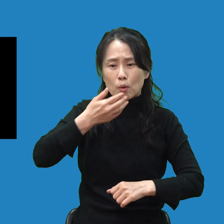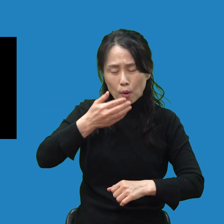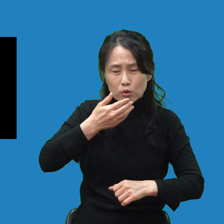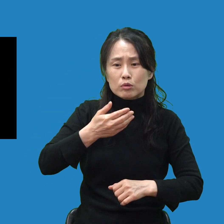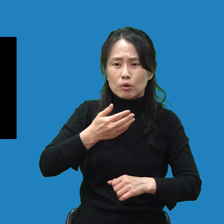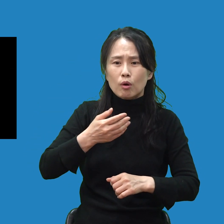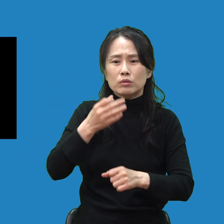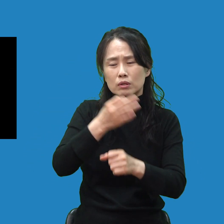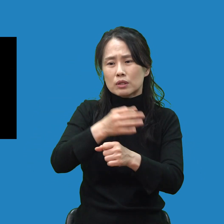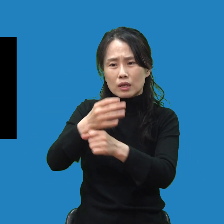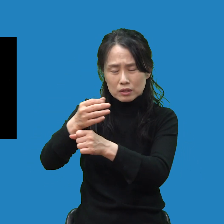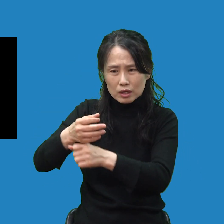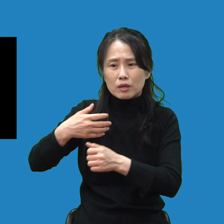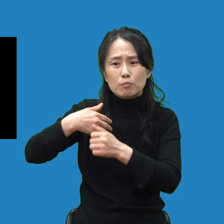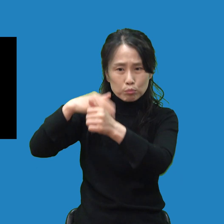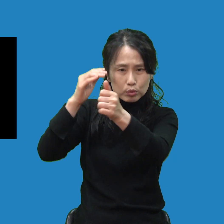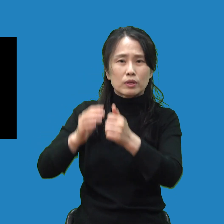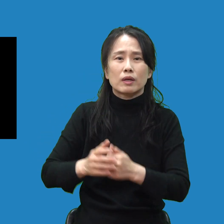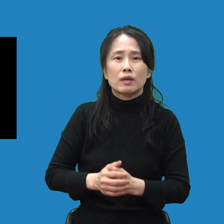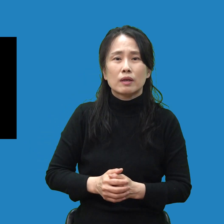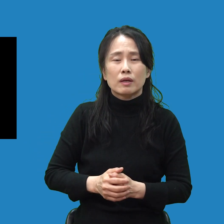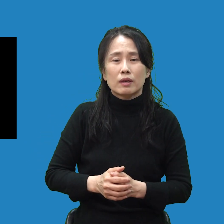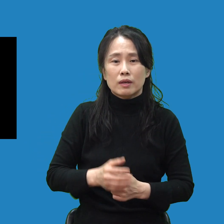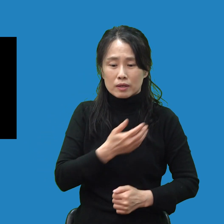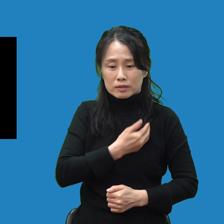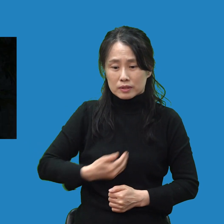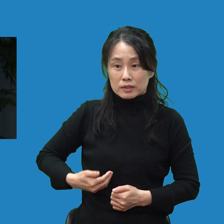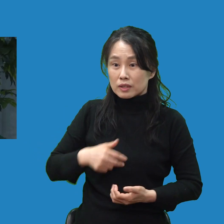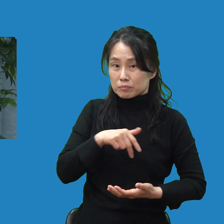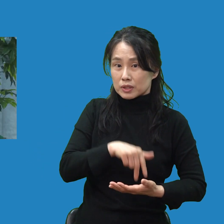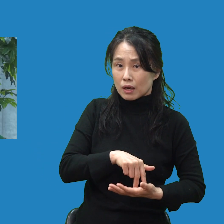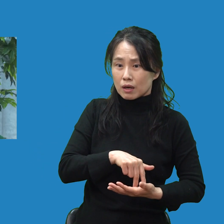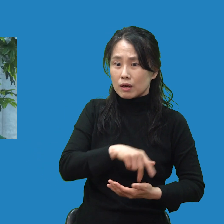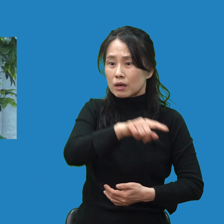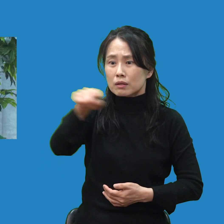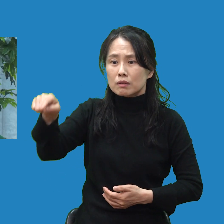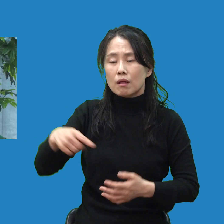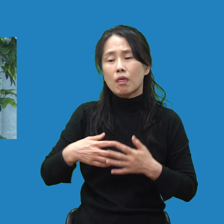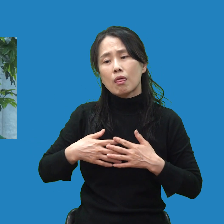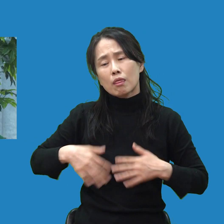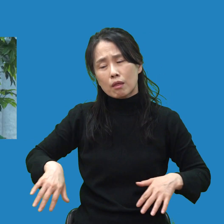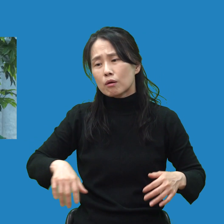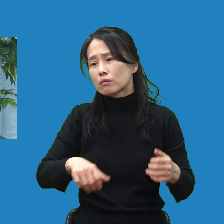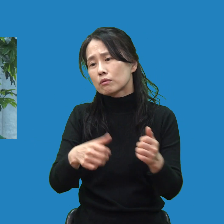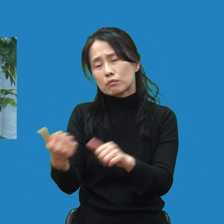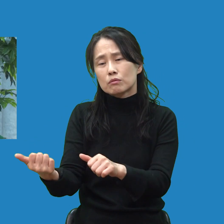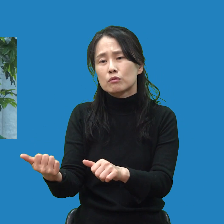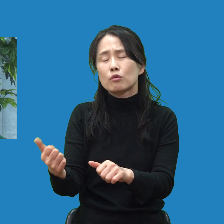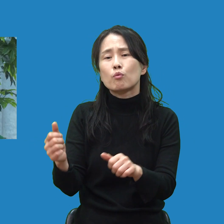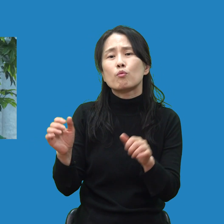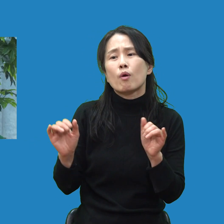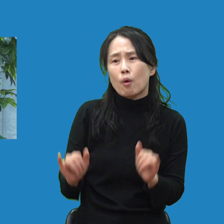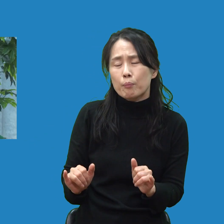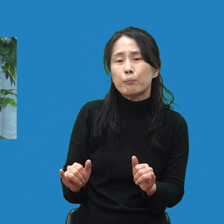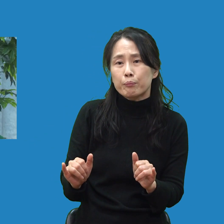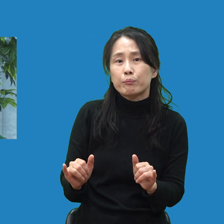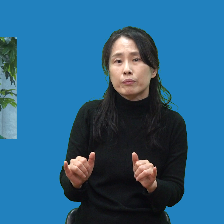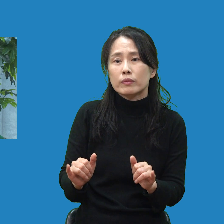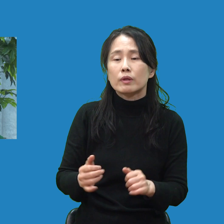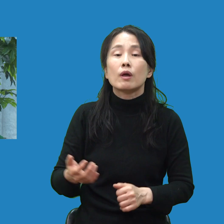것을 살 수 있게 하시지요. 이러다 무리들 쓰러집니다. 그러나 예수님은